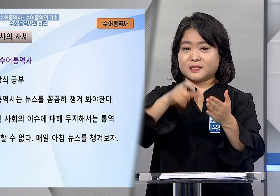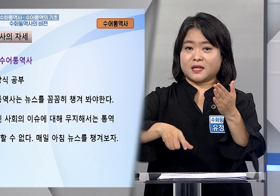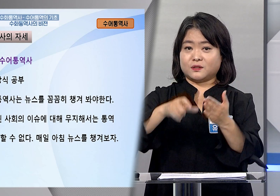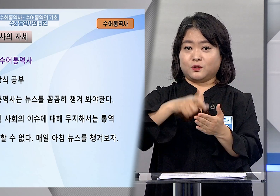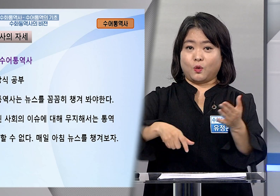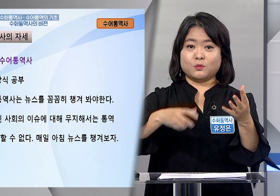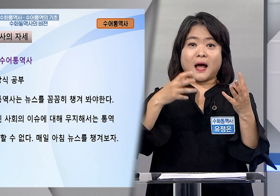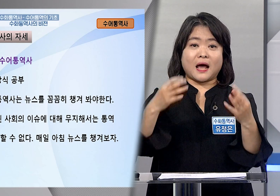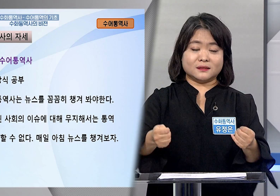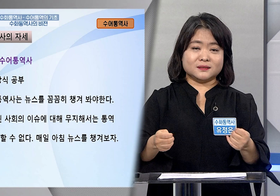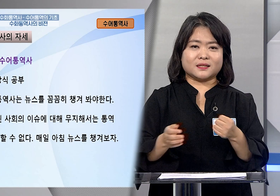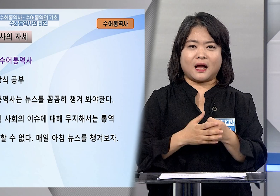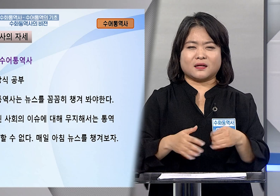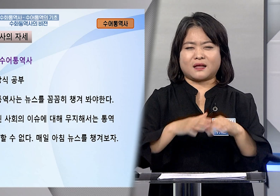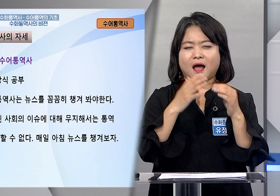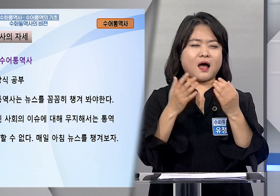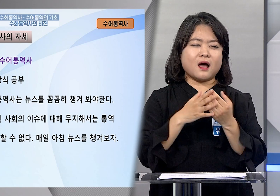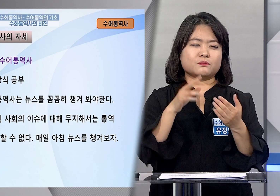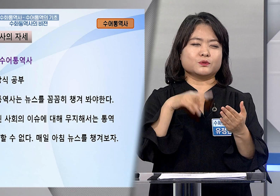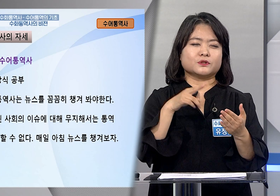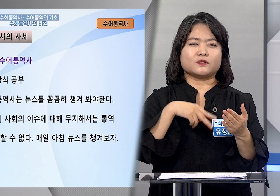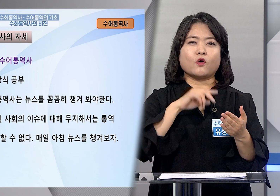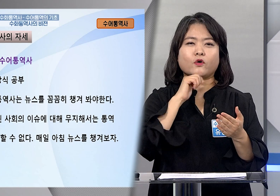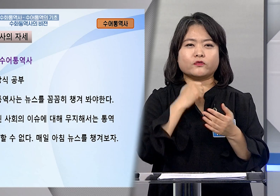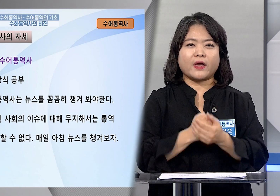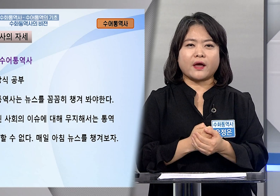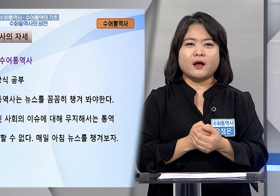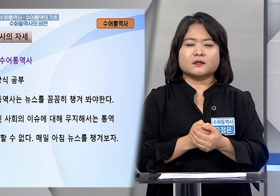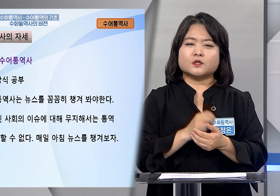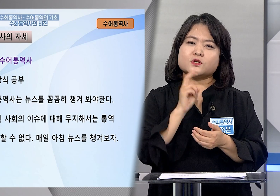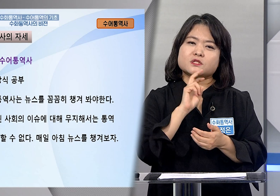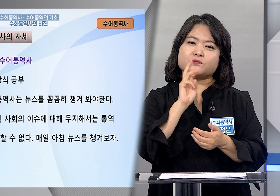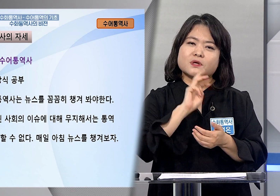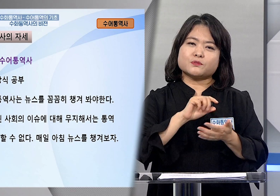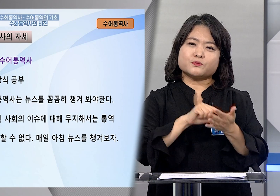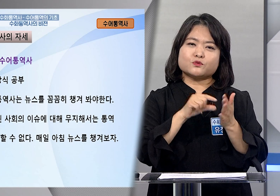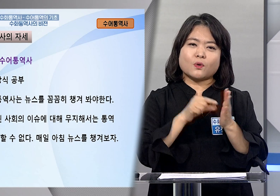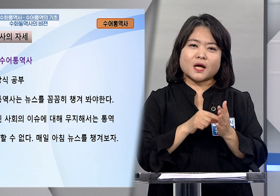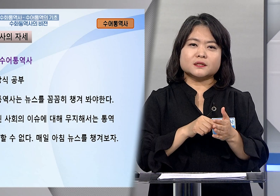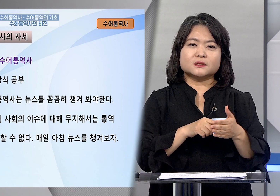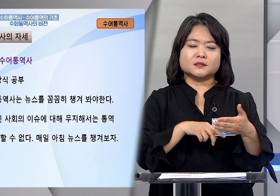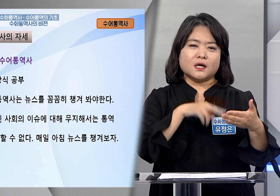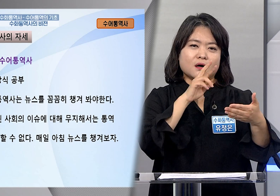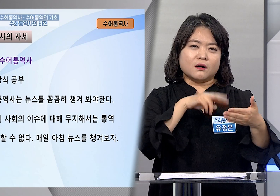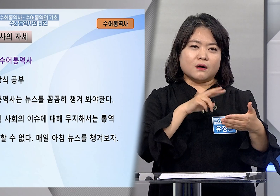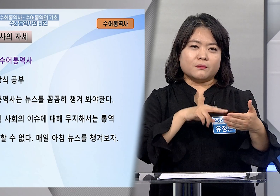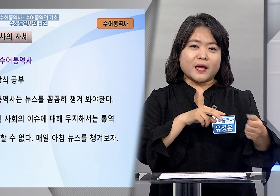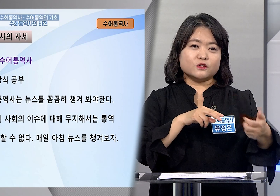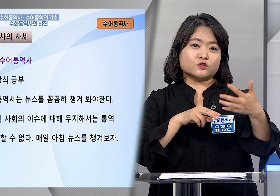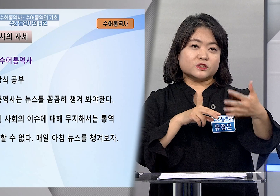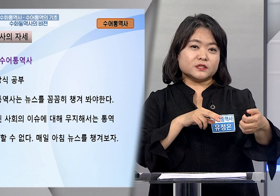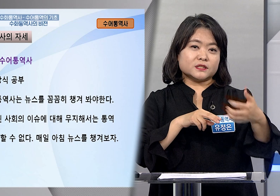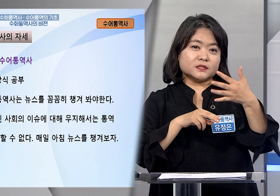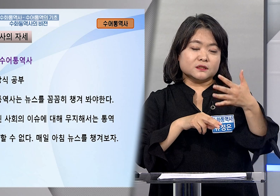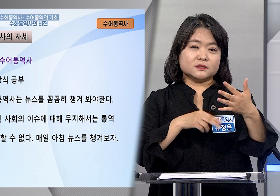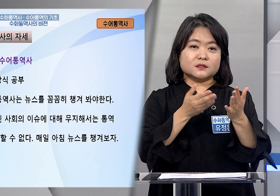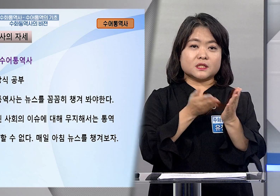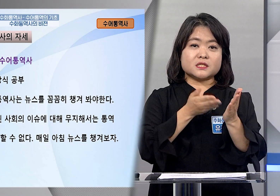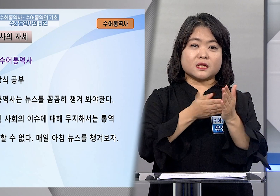기사들이 너무 많으니까 다 보기는 어려운데 그래도 20분, 30분 동안은 메인으로 뜨는